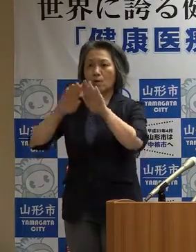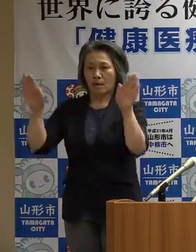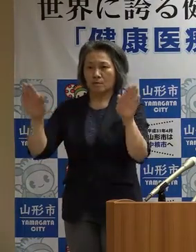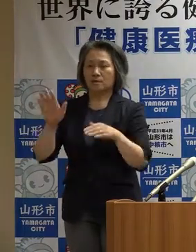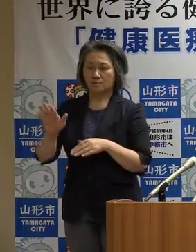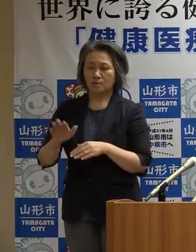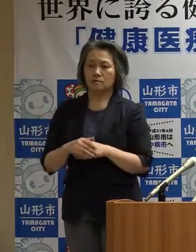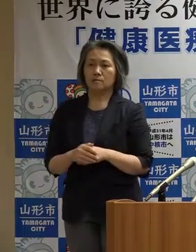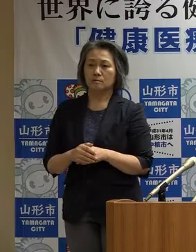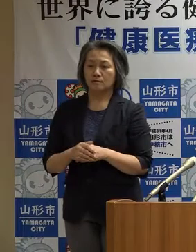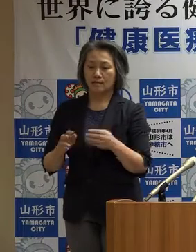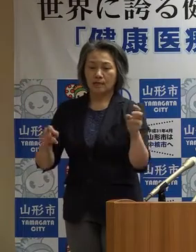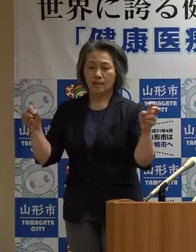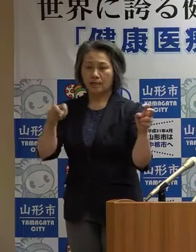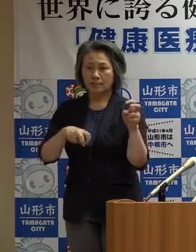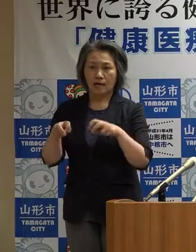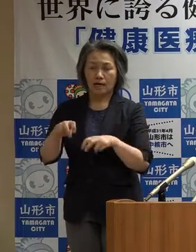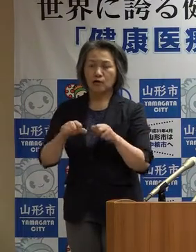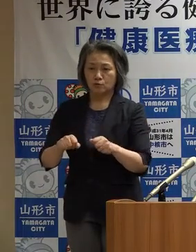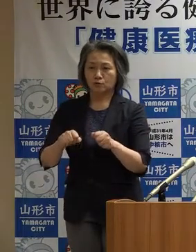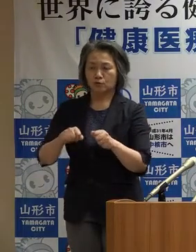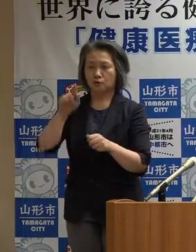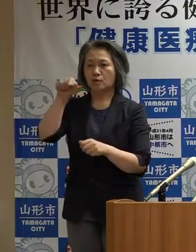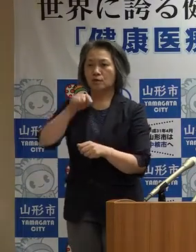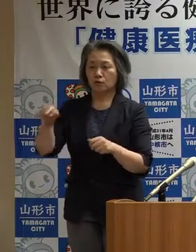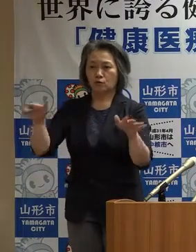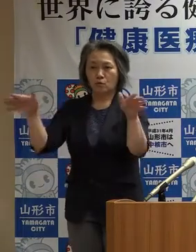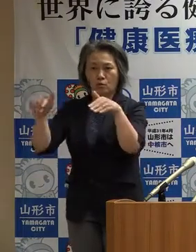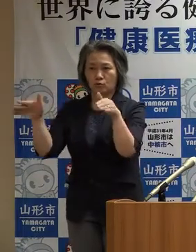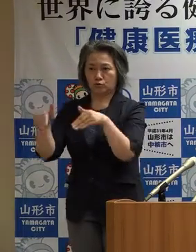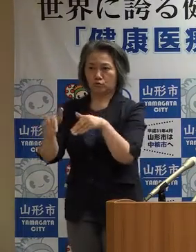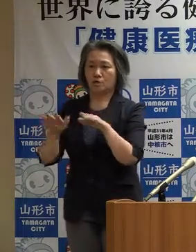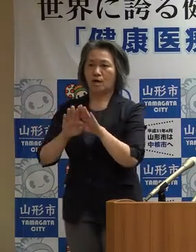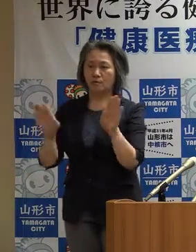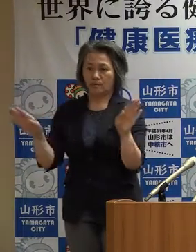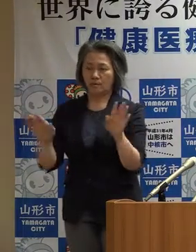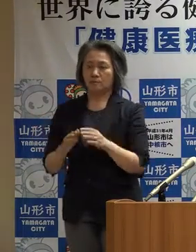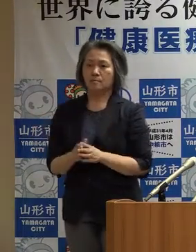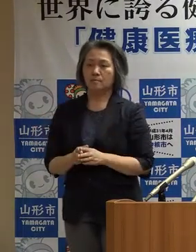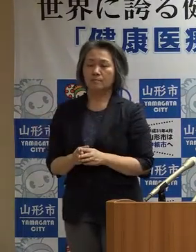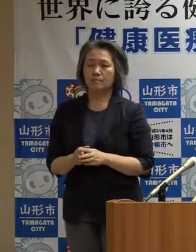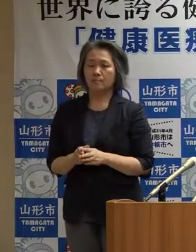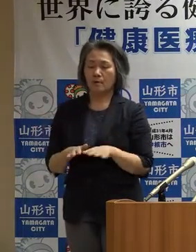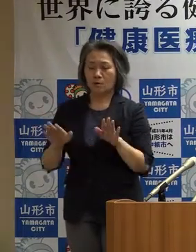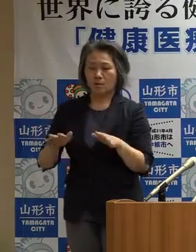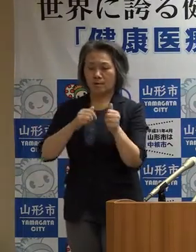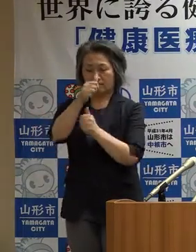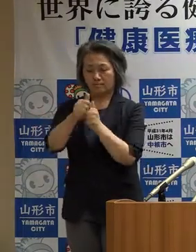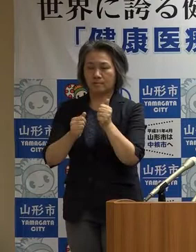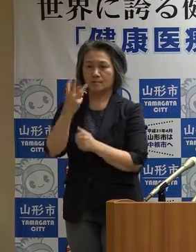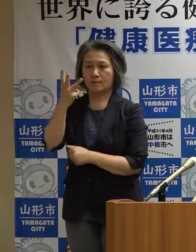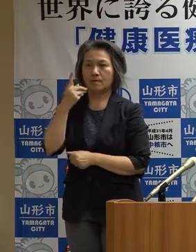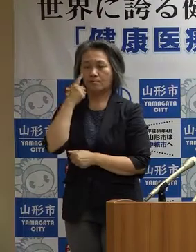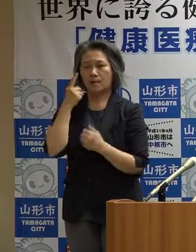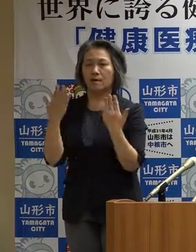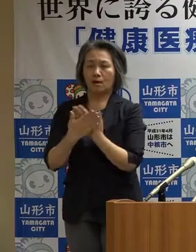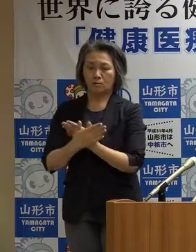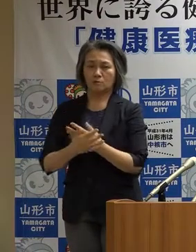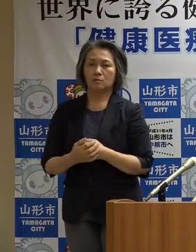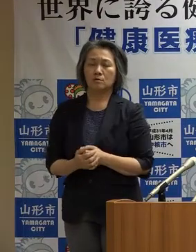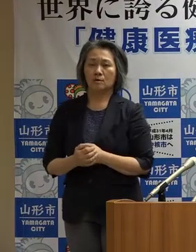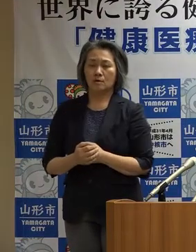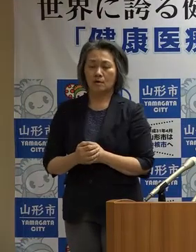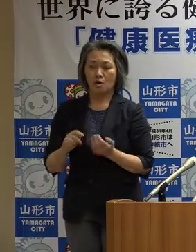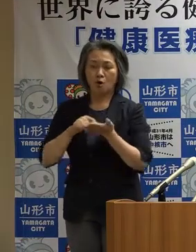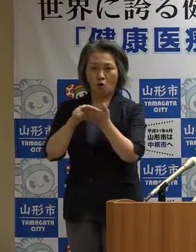り、出場する新規企業家の方を募集いたします。本事業は今回で3回目となります。応